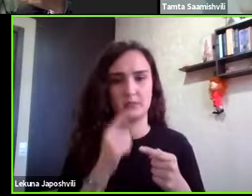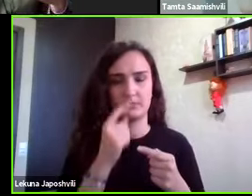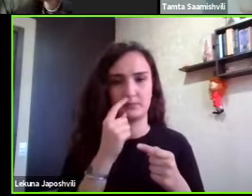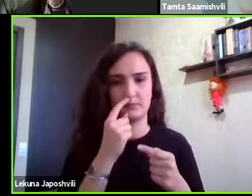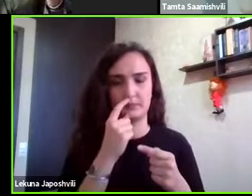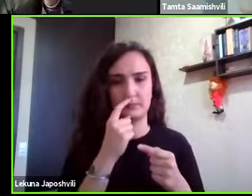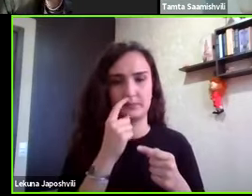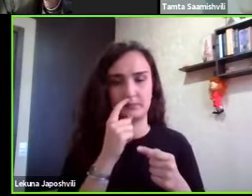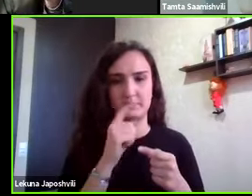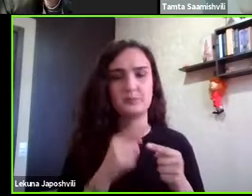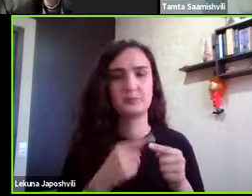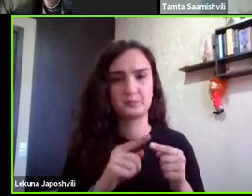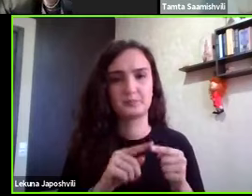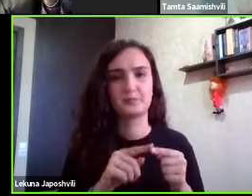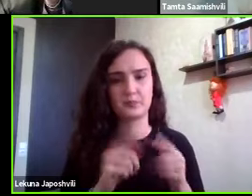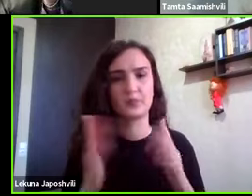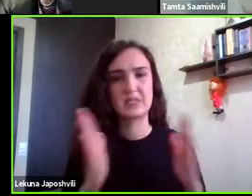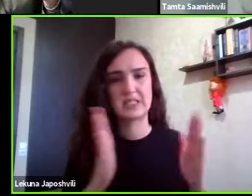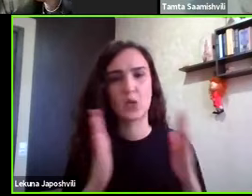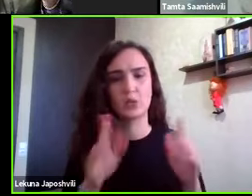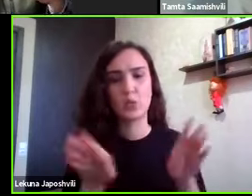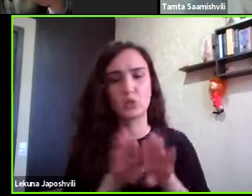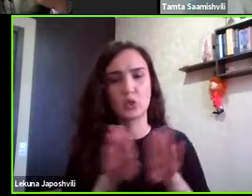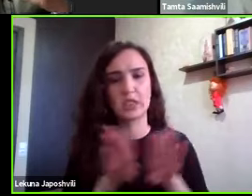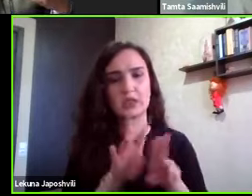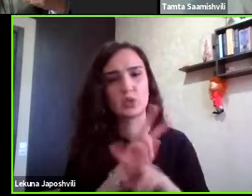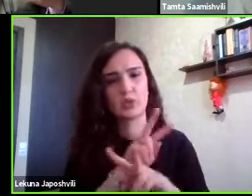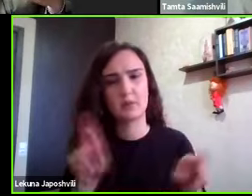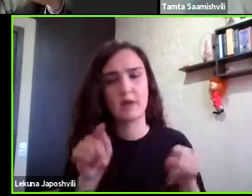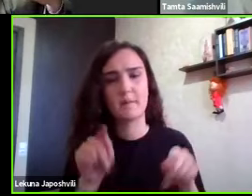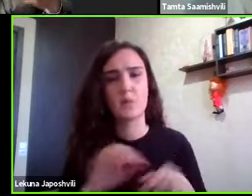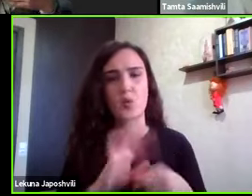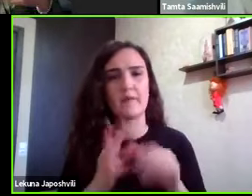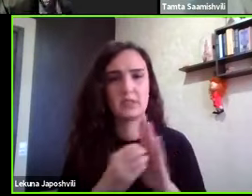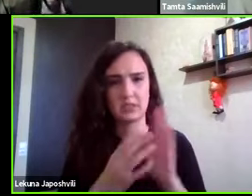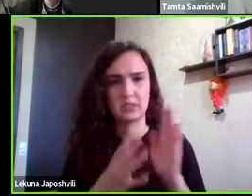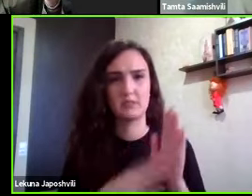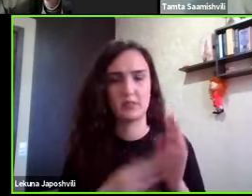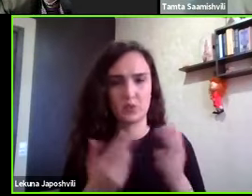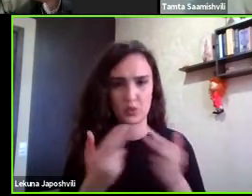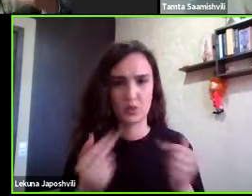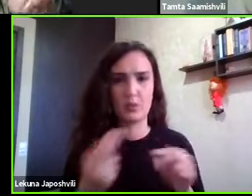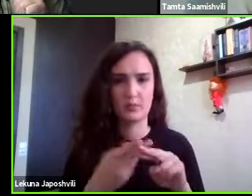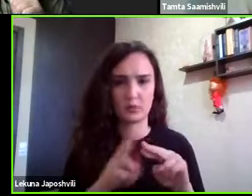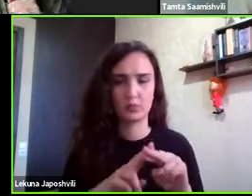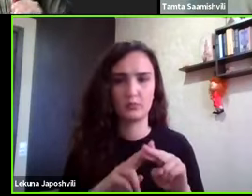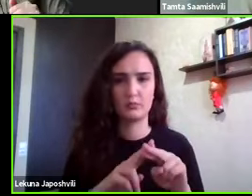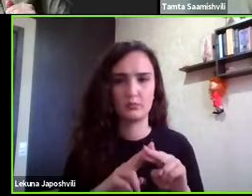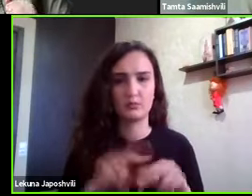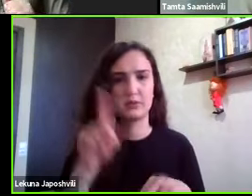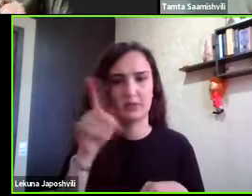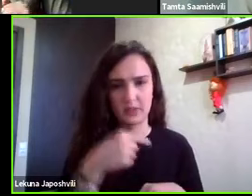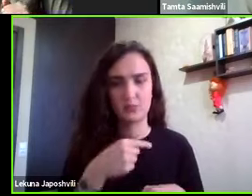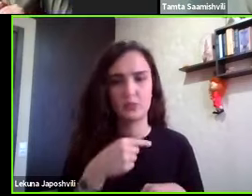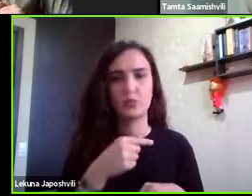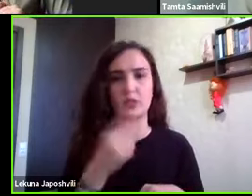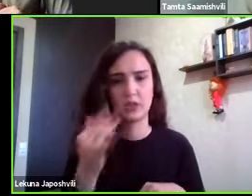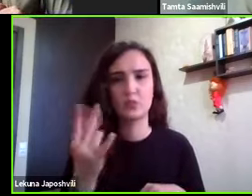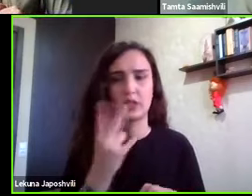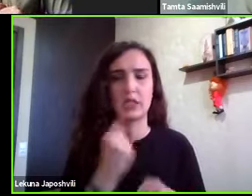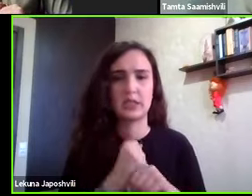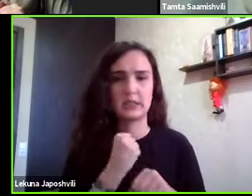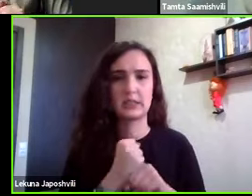რომელიც გაუწონასწორდება ან დაედება ამ COVID-19-ს, ხო? ამიტომ სავალდებულოა და უნდა